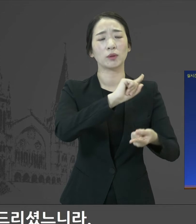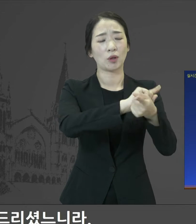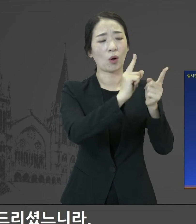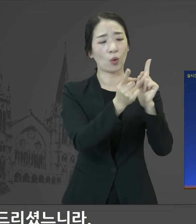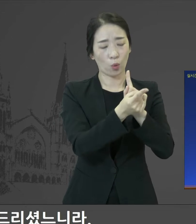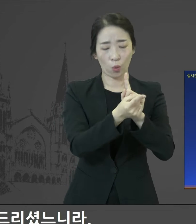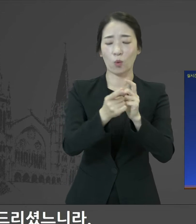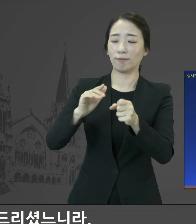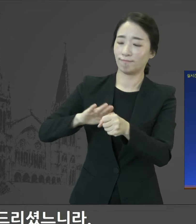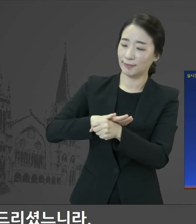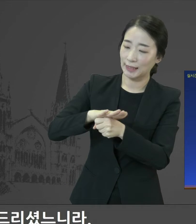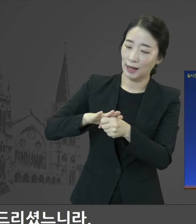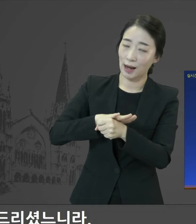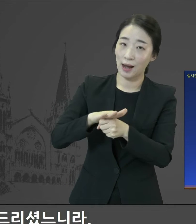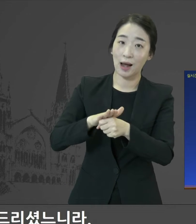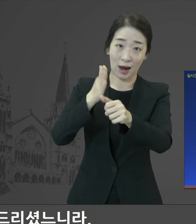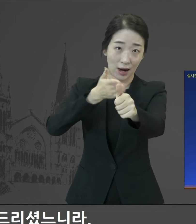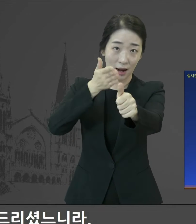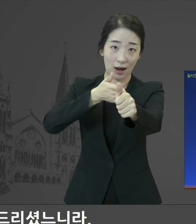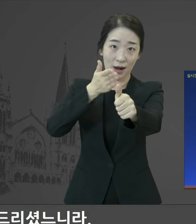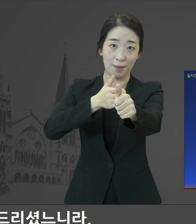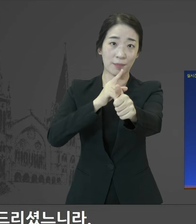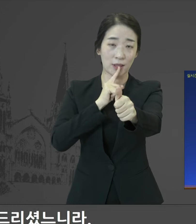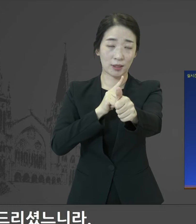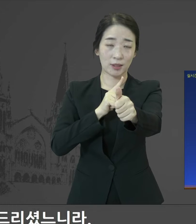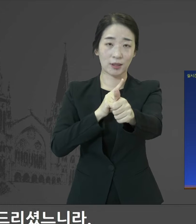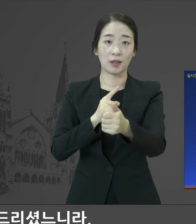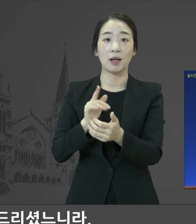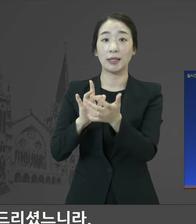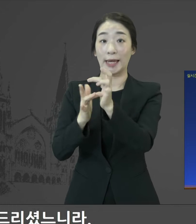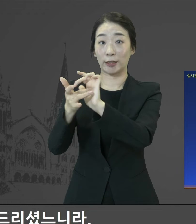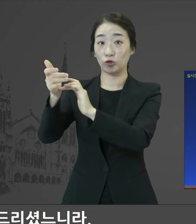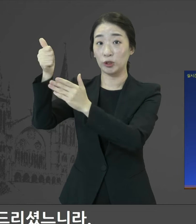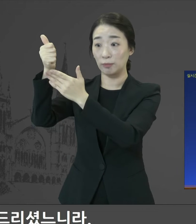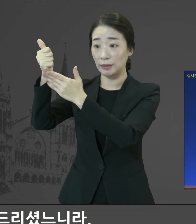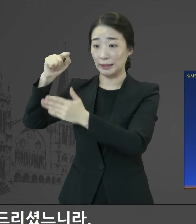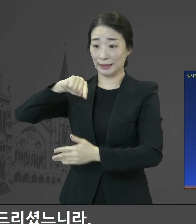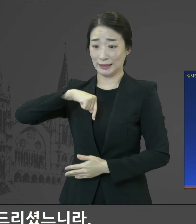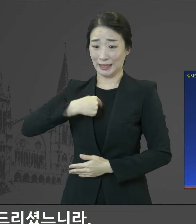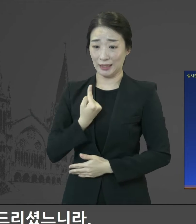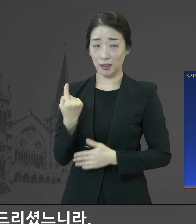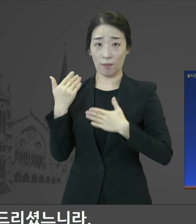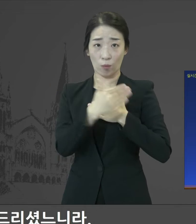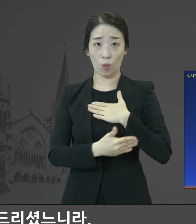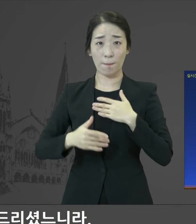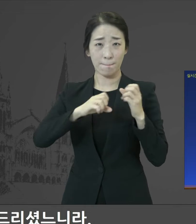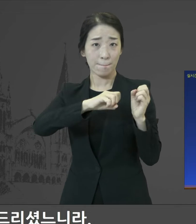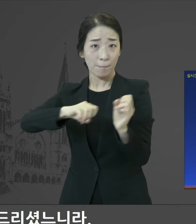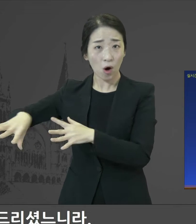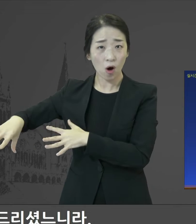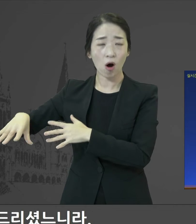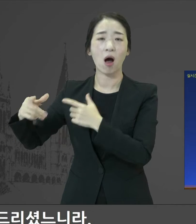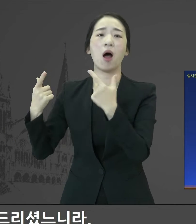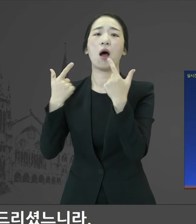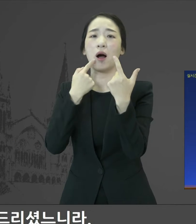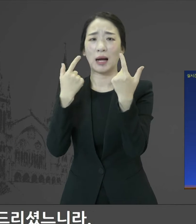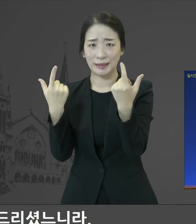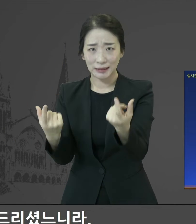하셨냐면 우리를 위하여 자신을 버리사